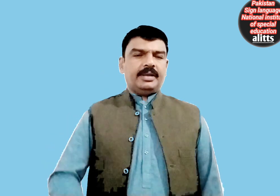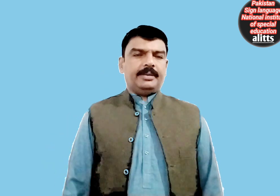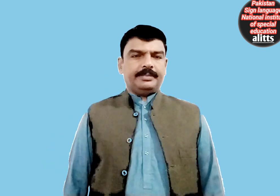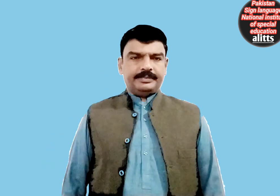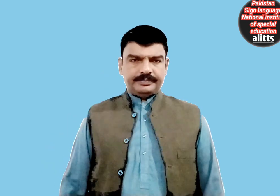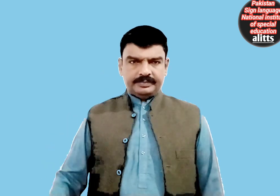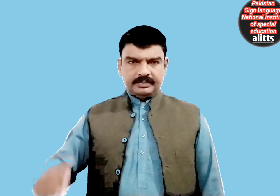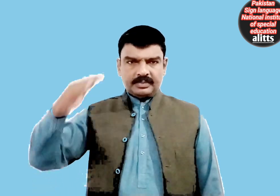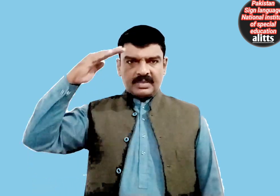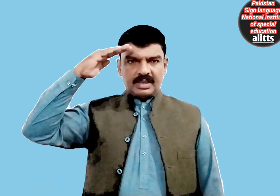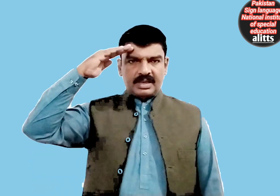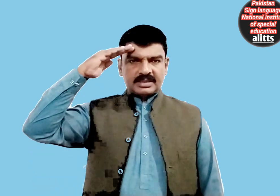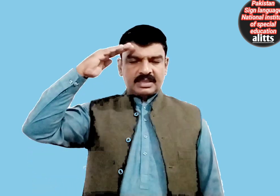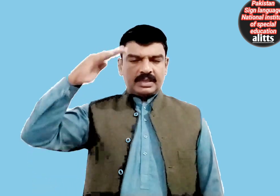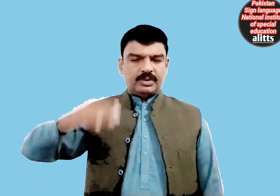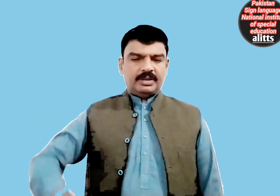बिस्मिल्लाहिर्रहमानिर्रहीम। अस्सलामु अलैकुम।